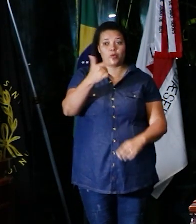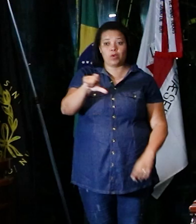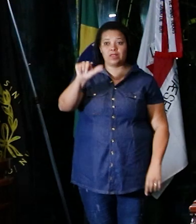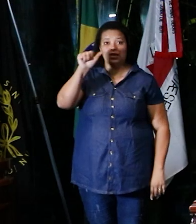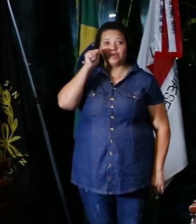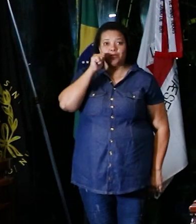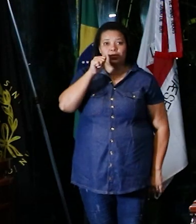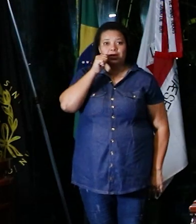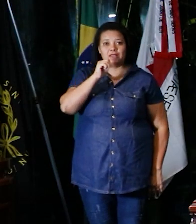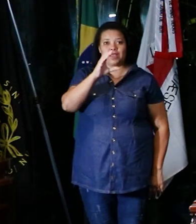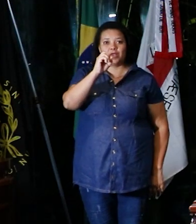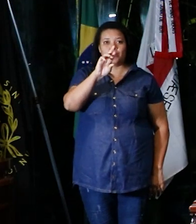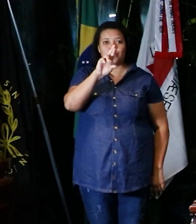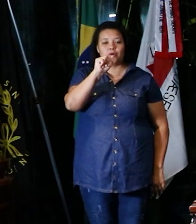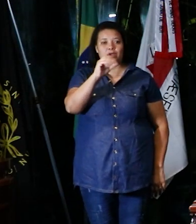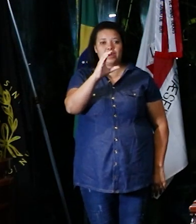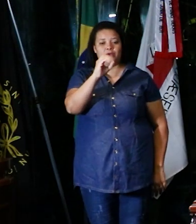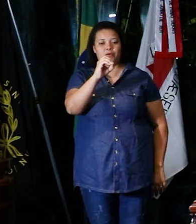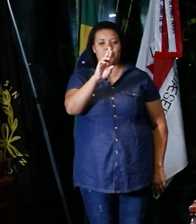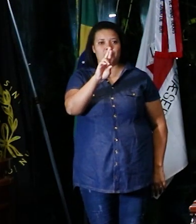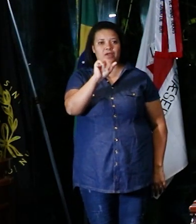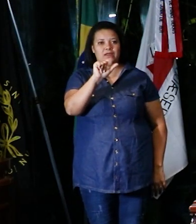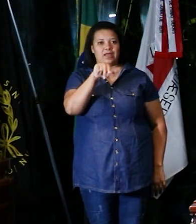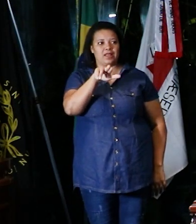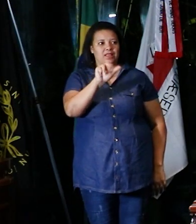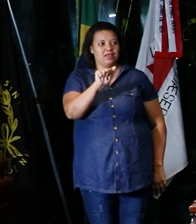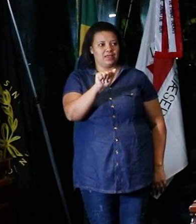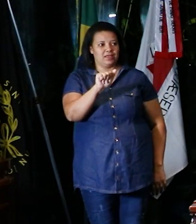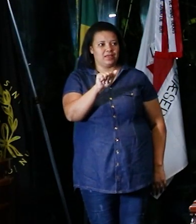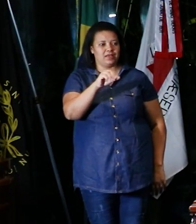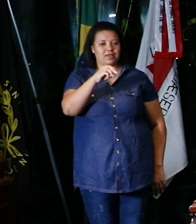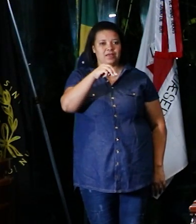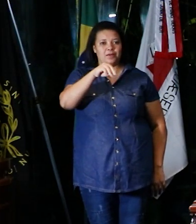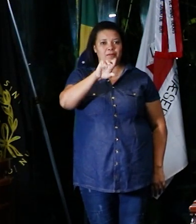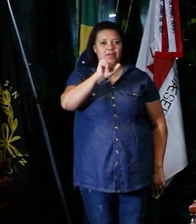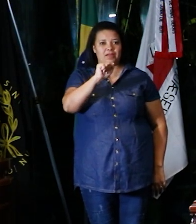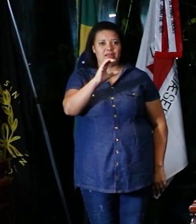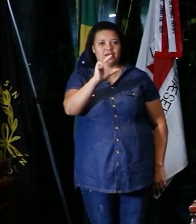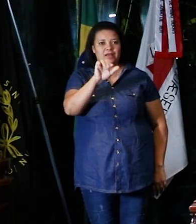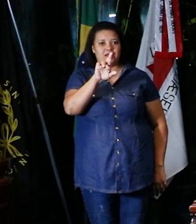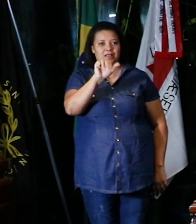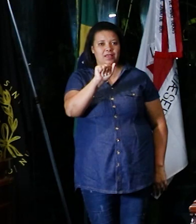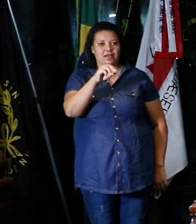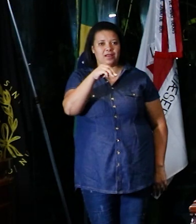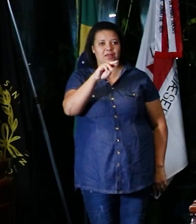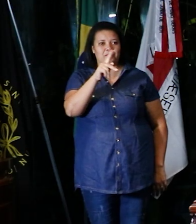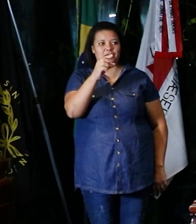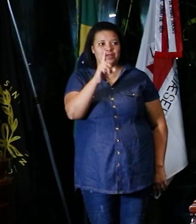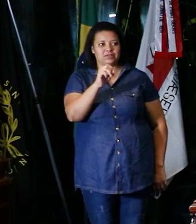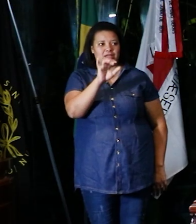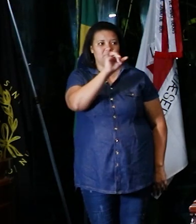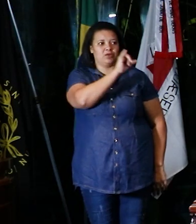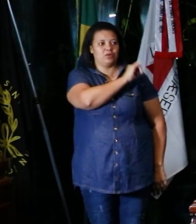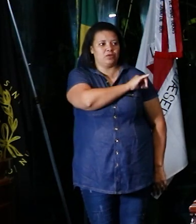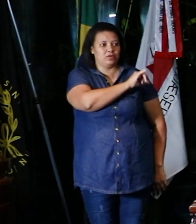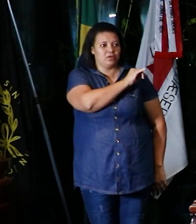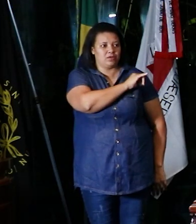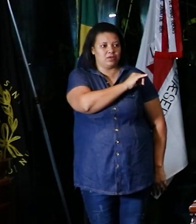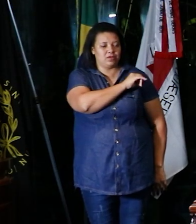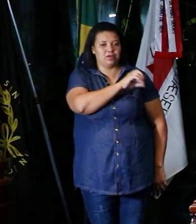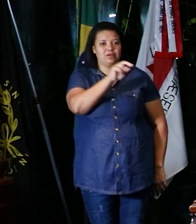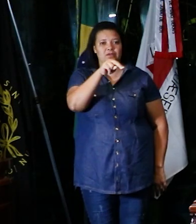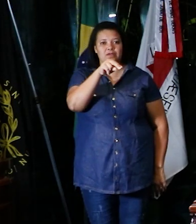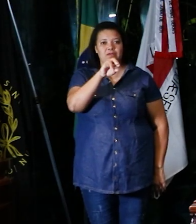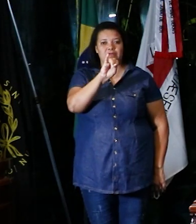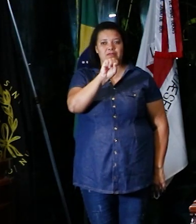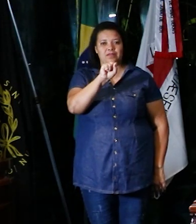chamada Cora Coralina. Opa! Maria Clara Machado, no Rio de Janeiro. Nise da